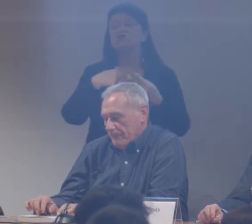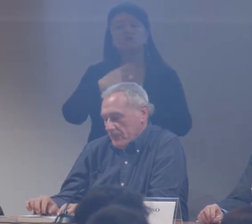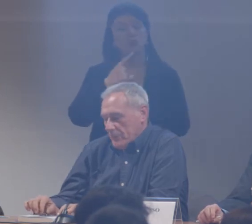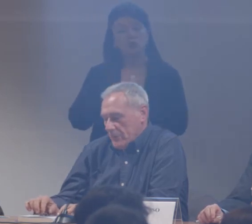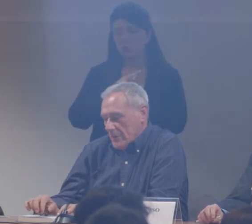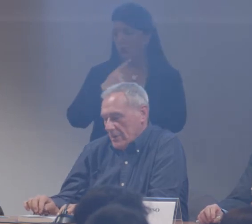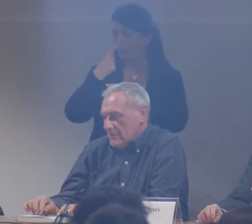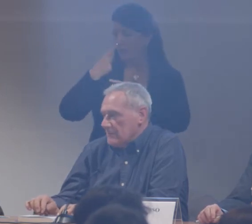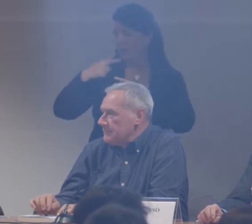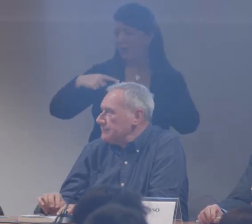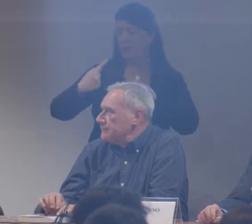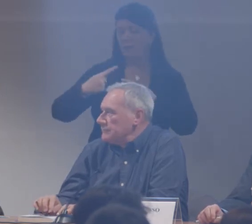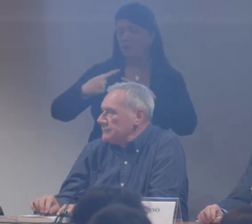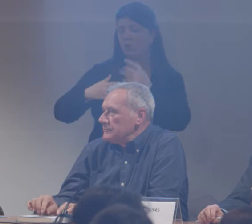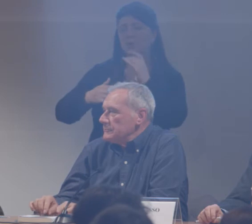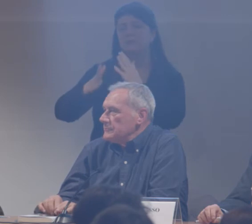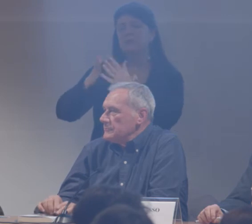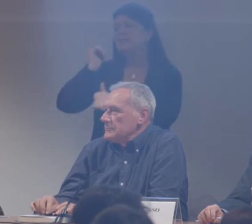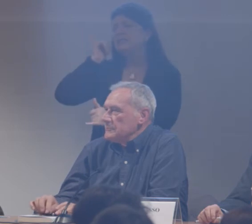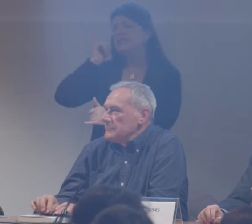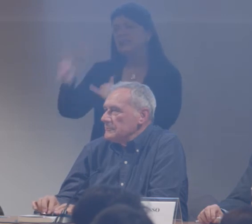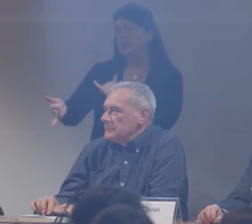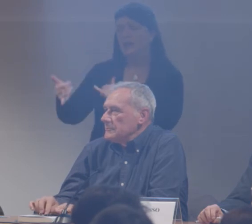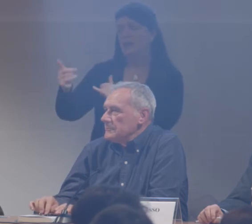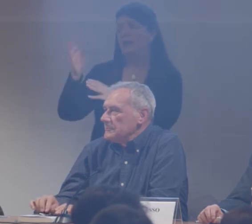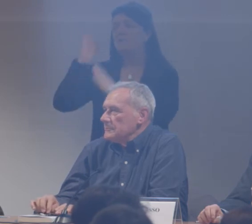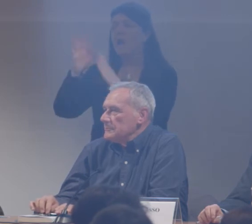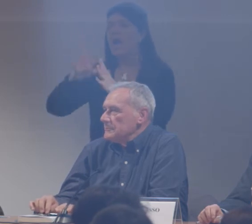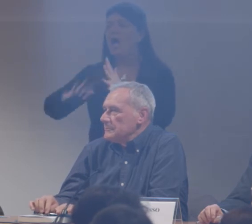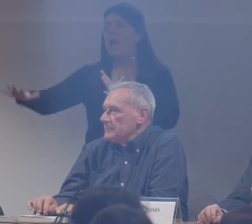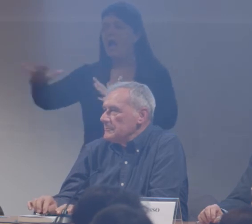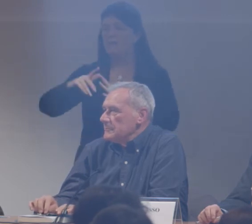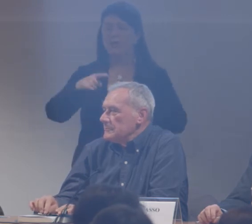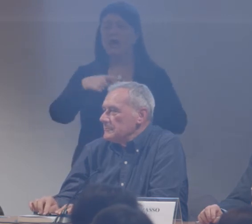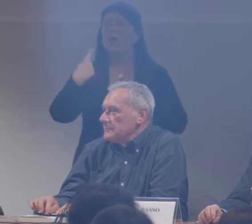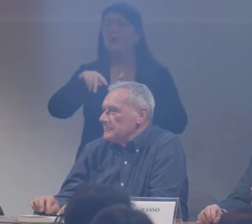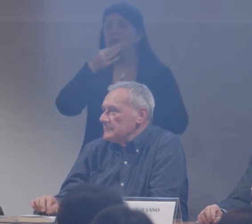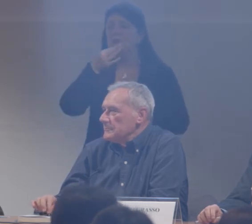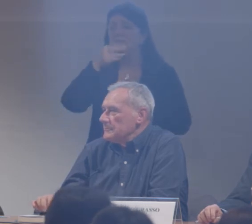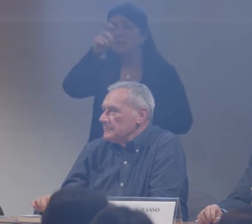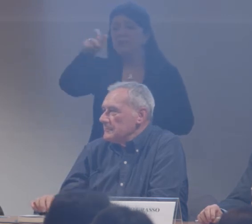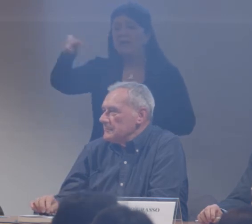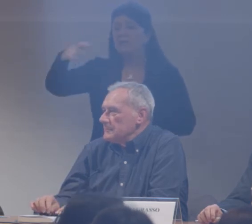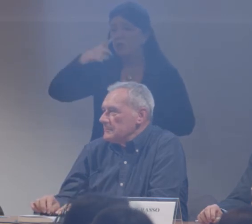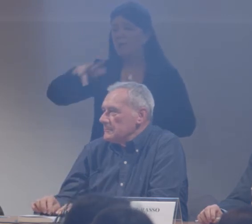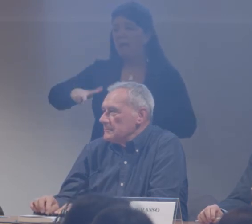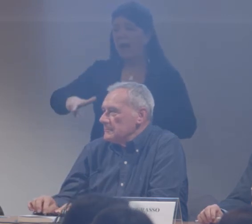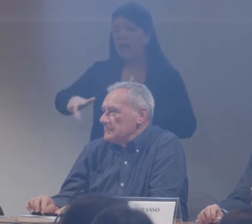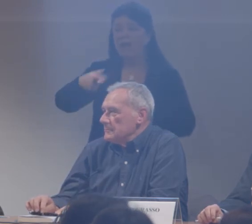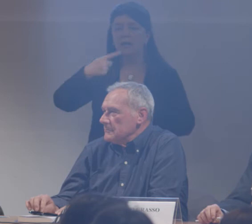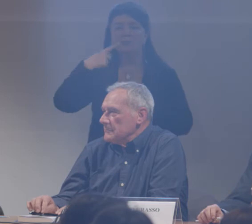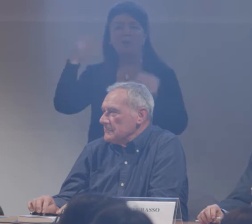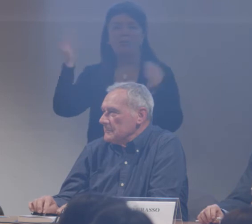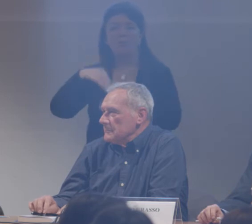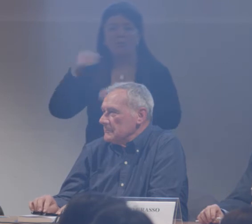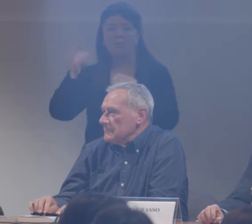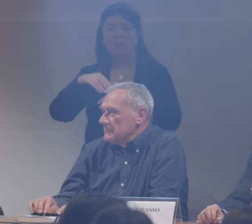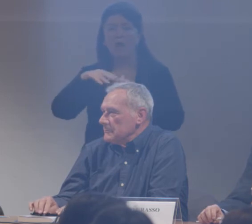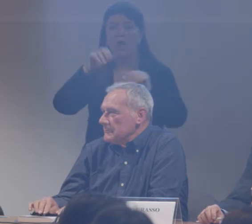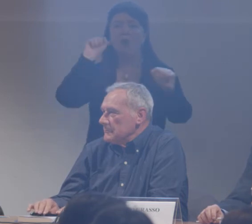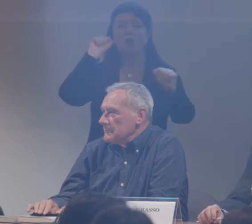ero contro l'indifferenza dei palermitani, contro l'opposizione dello Stato italiano, perché